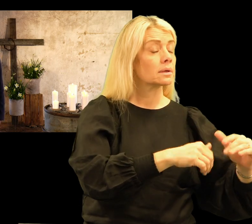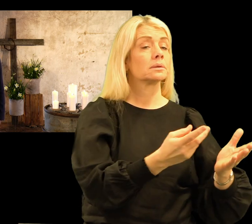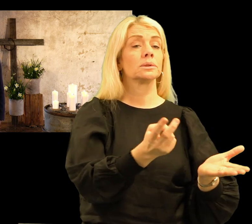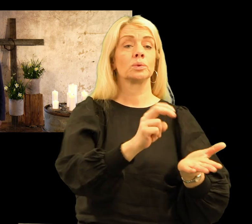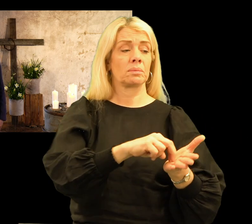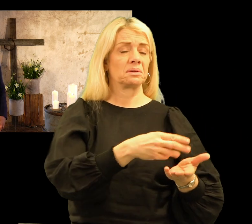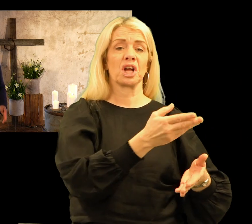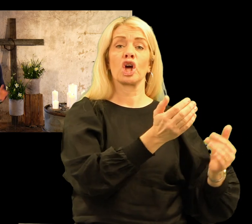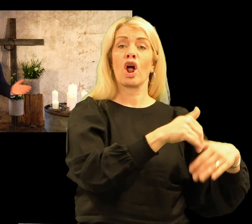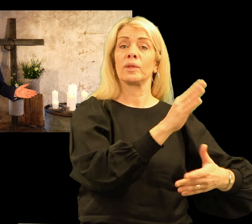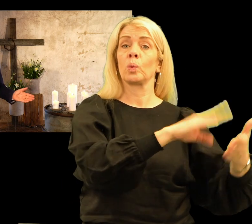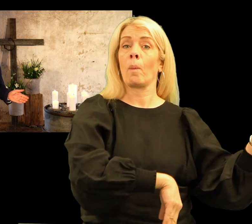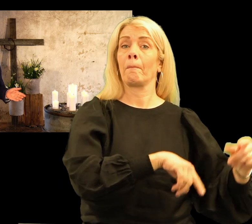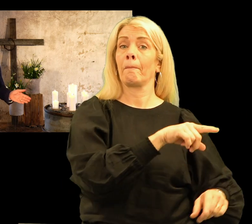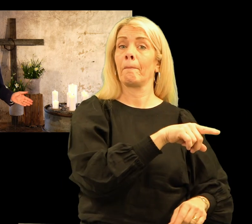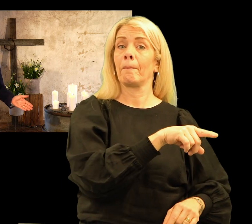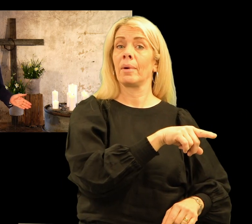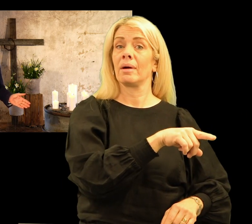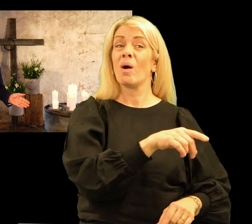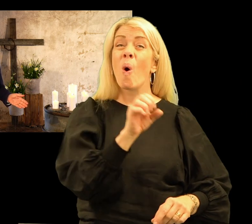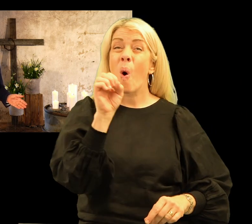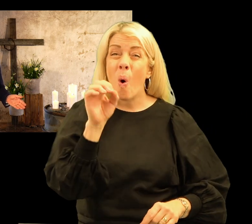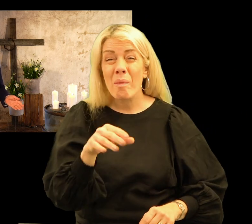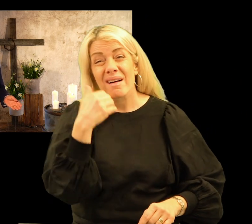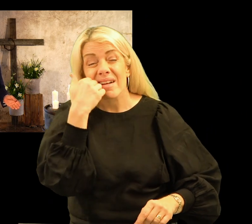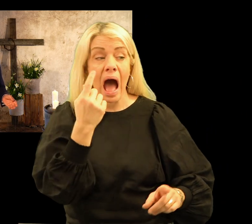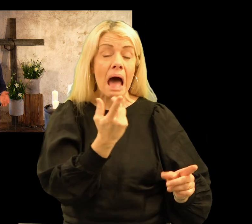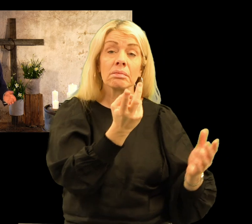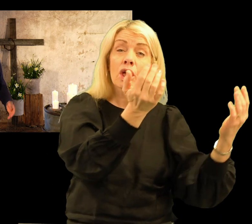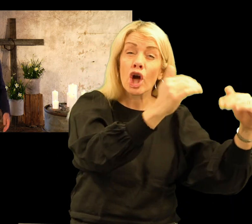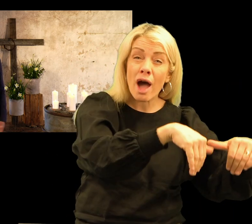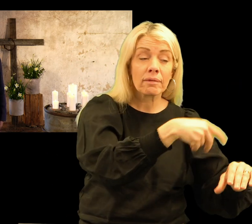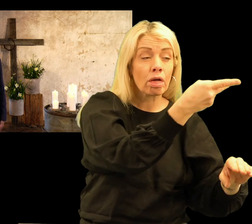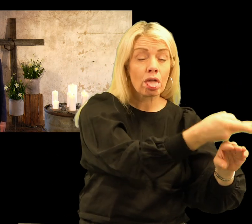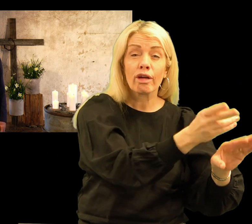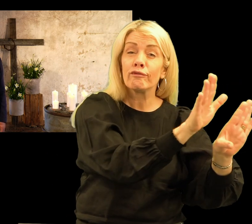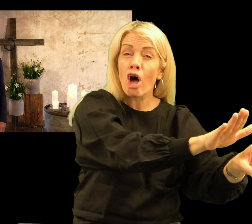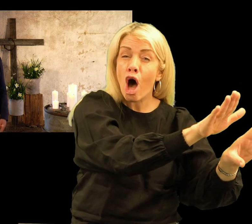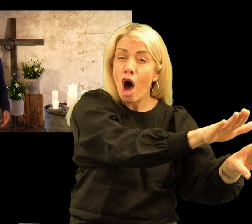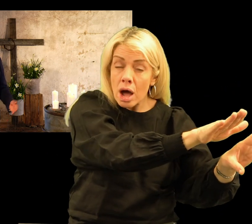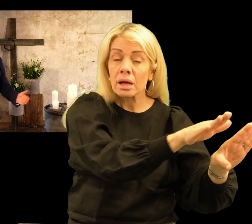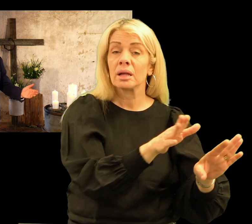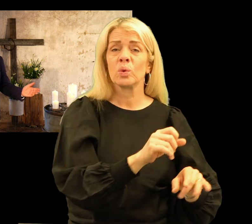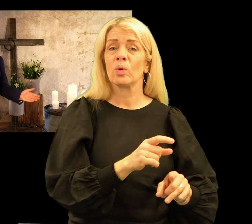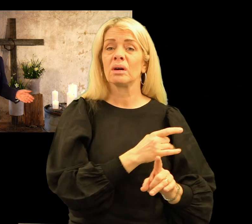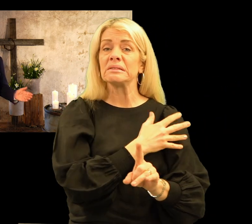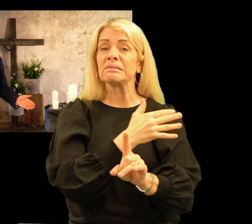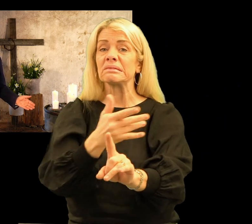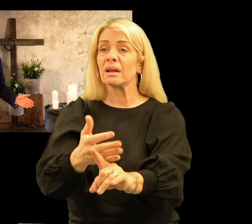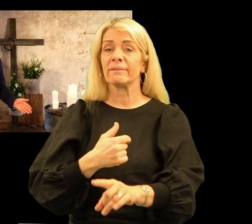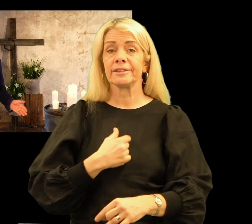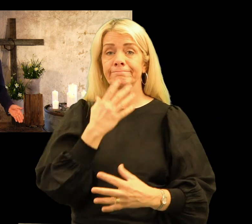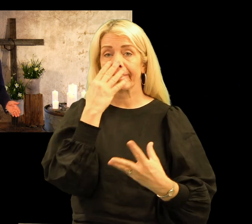sig. Hade han inte uppstått så hade vi knappt minns honom annat än som ett litet kommatecken i historien. Men nu